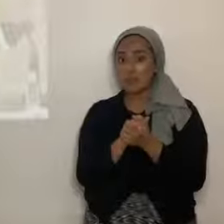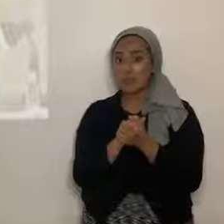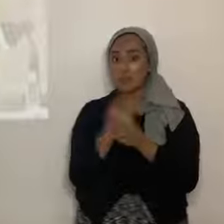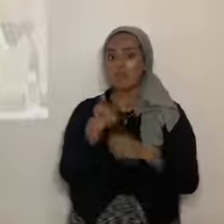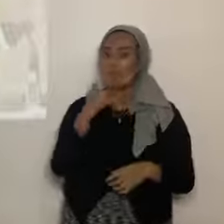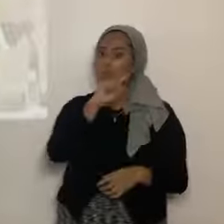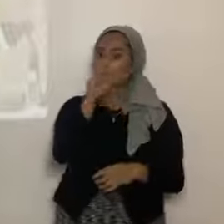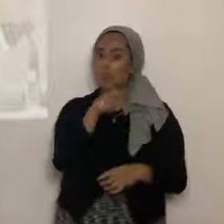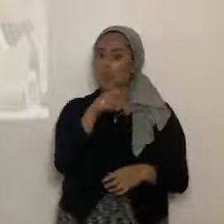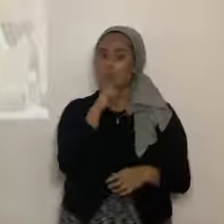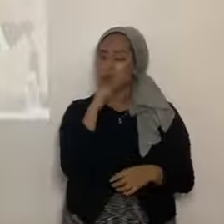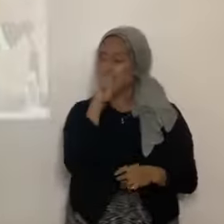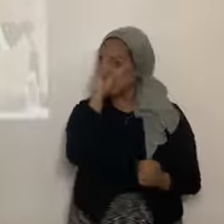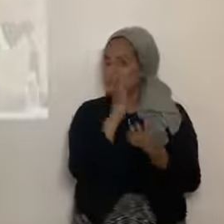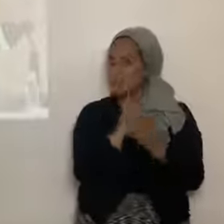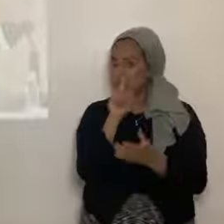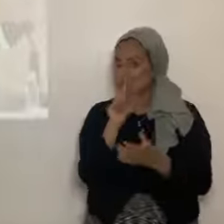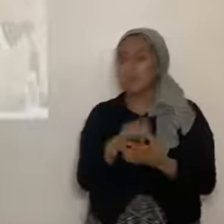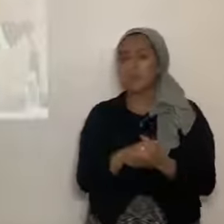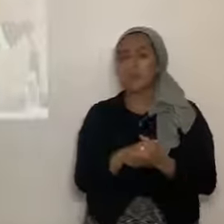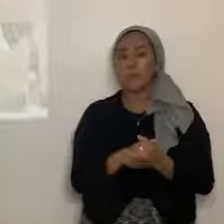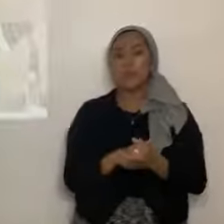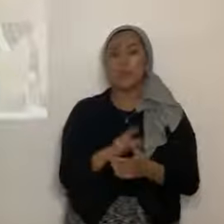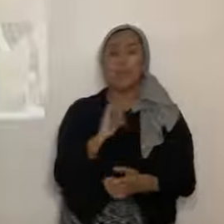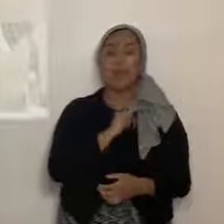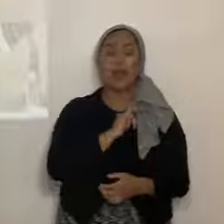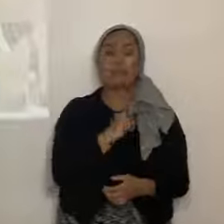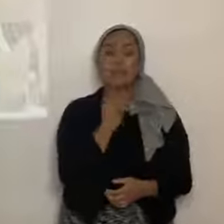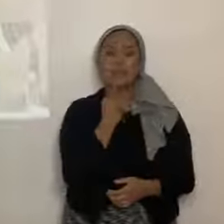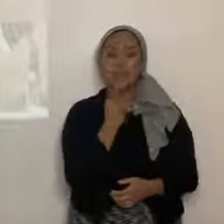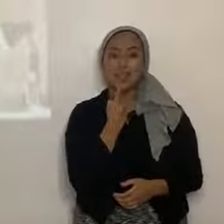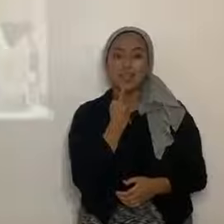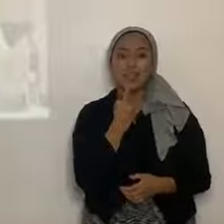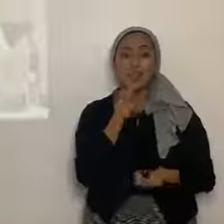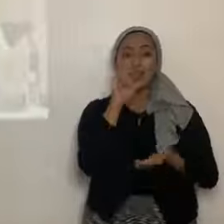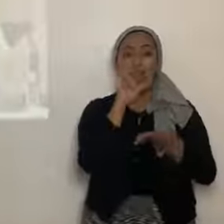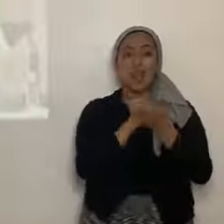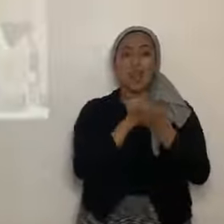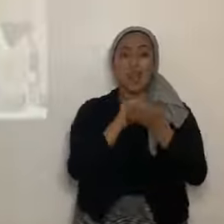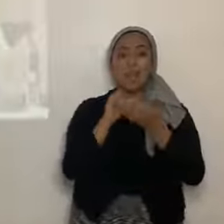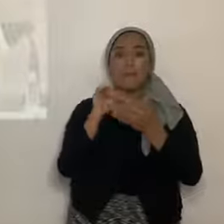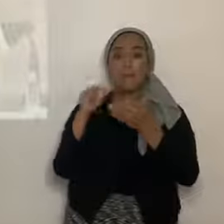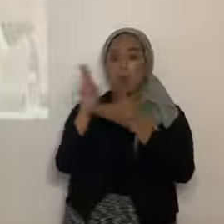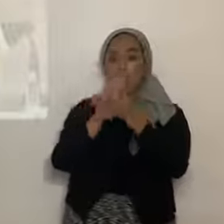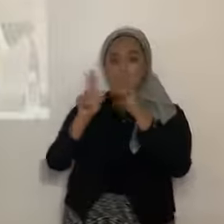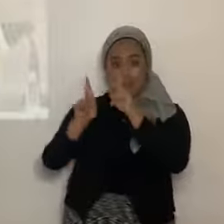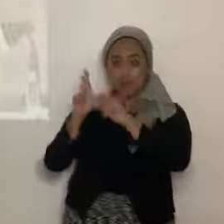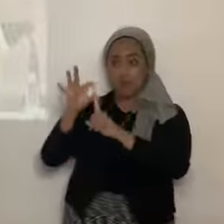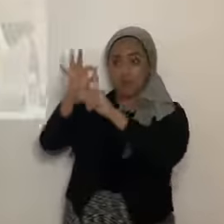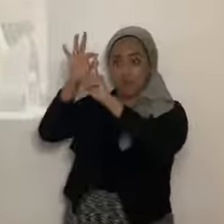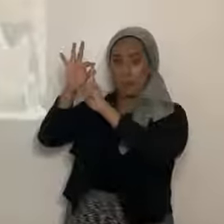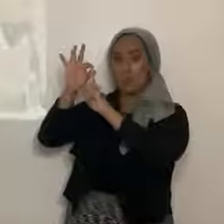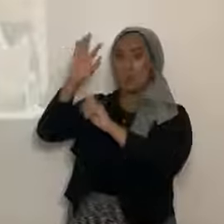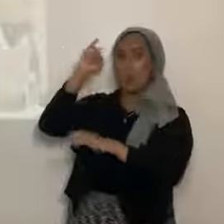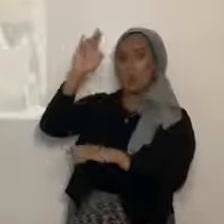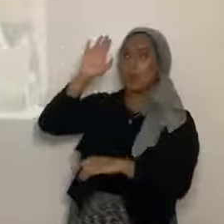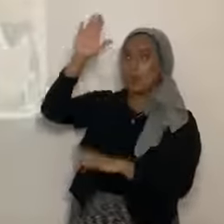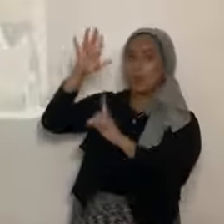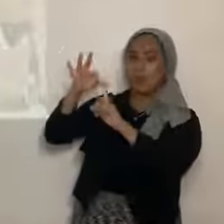con todo cariño y respeto. A ver, yo dije que los ungidos de Yahweh son aquellos que son llamados para el liderazgo de un